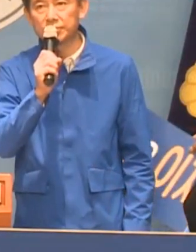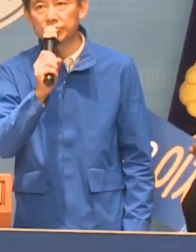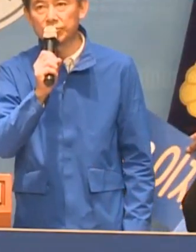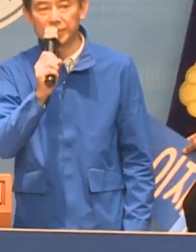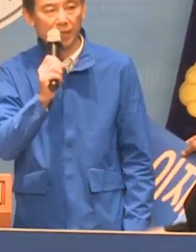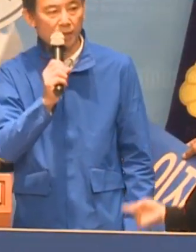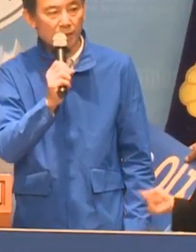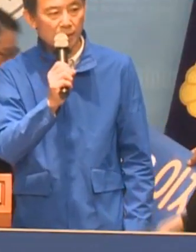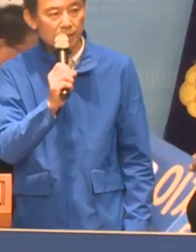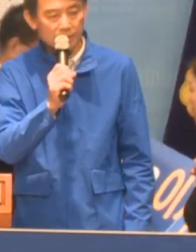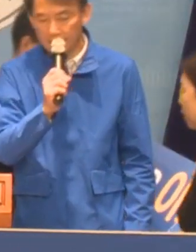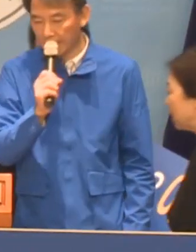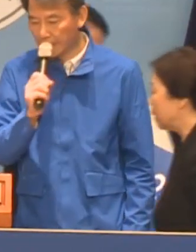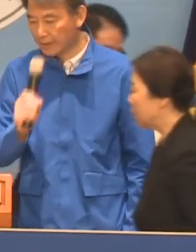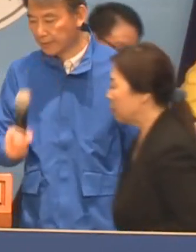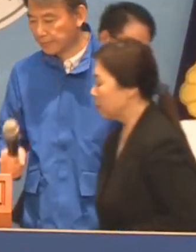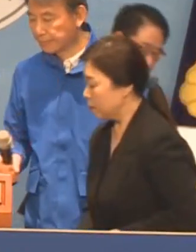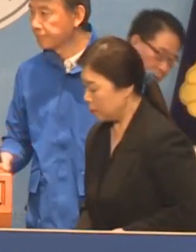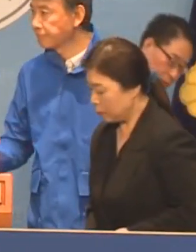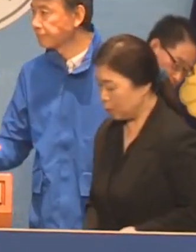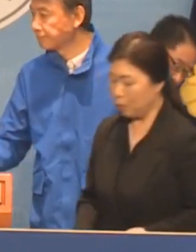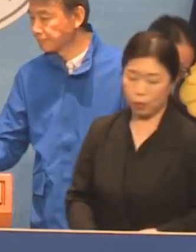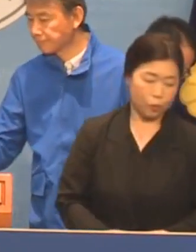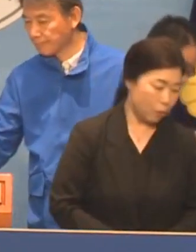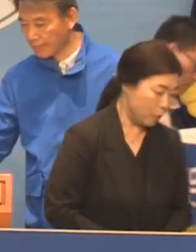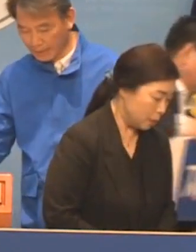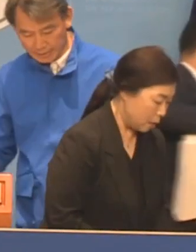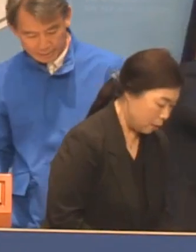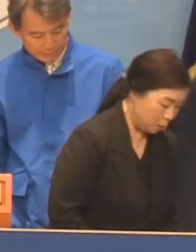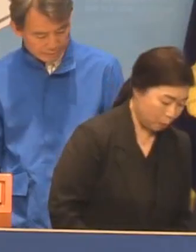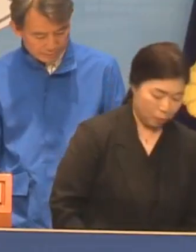마이크 테스트 중입니다. 네.